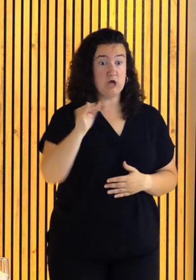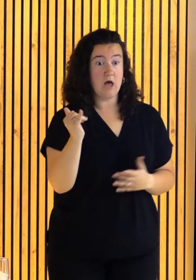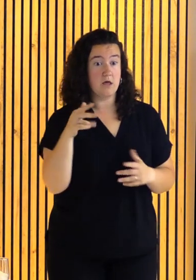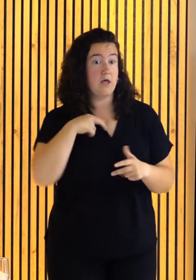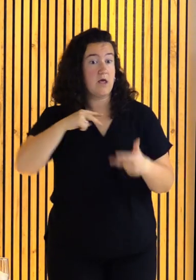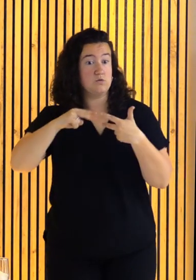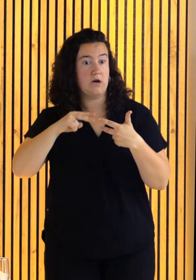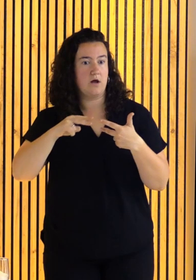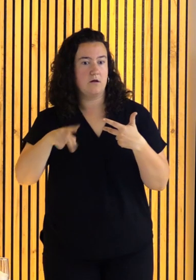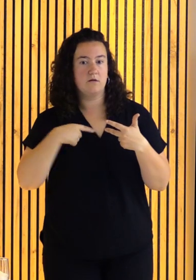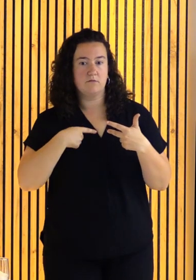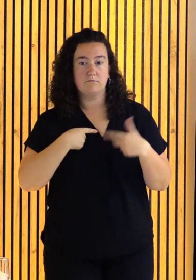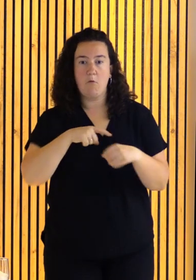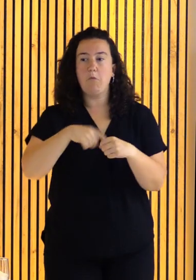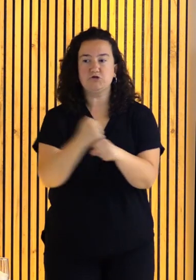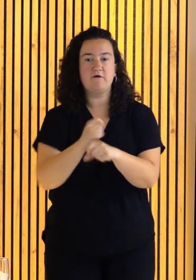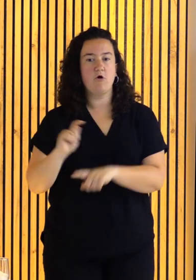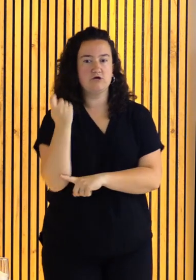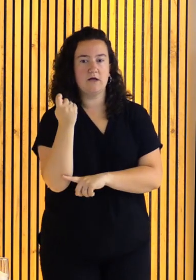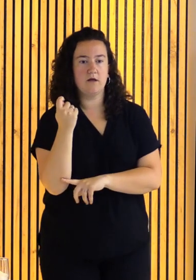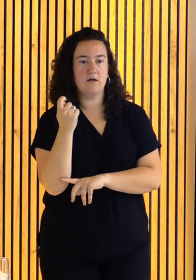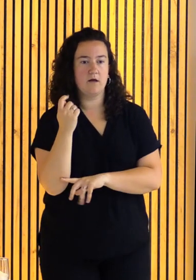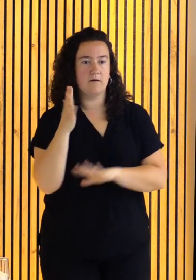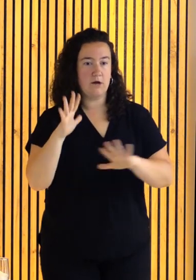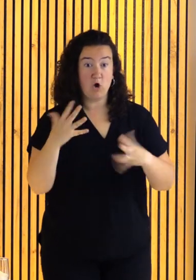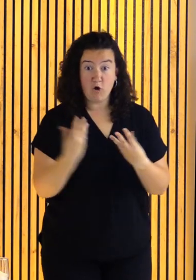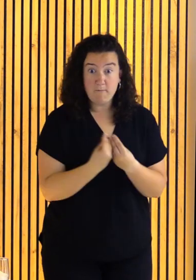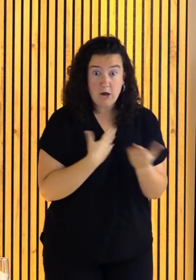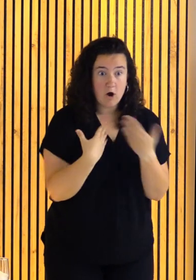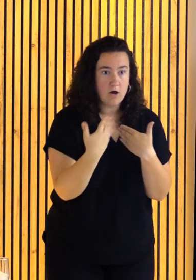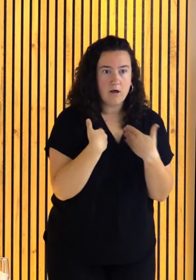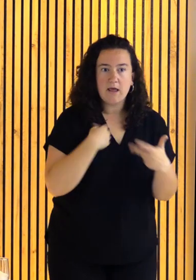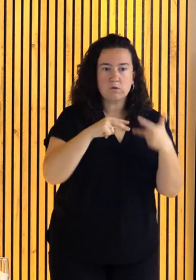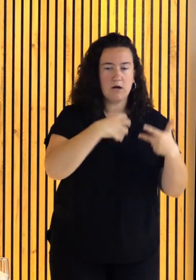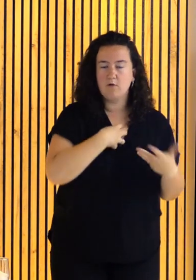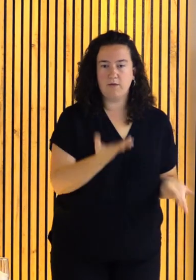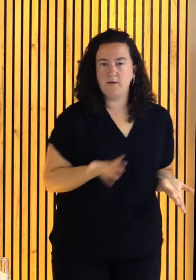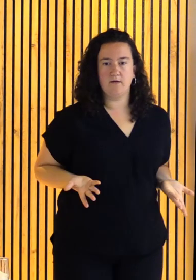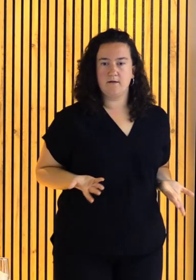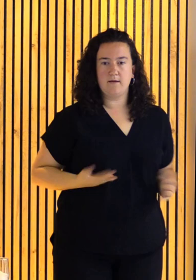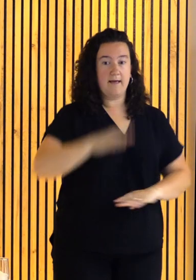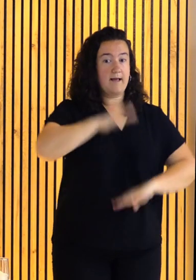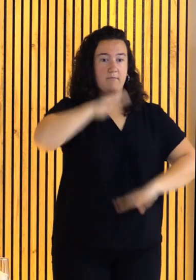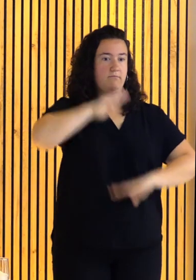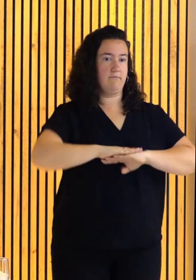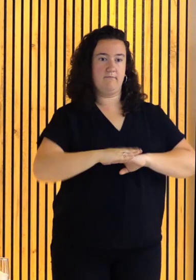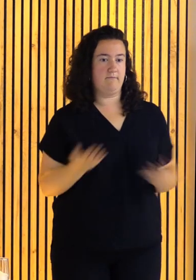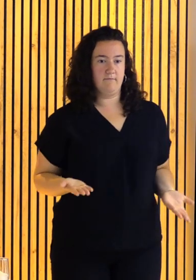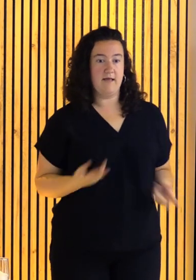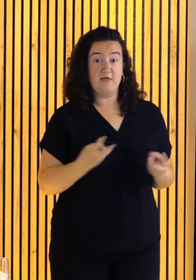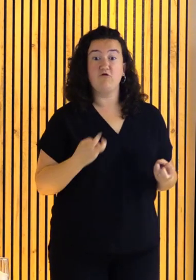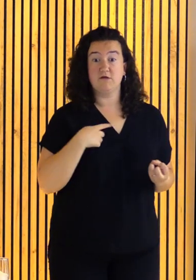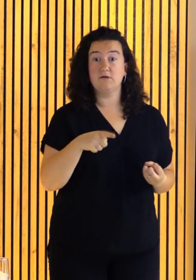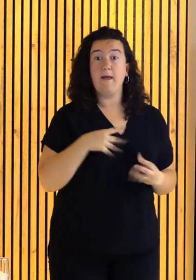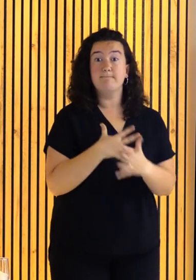nire euskaraz emateko, euskaraz hartatzeko. Orduan, berak lortu du privilegio bat titulu baten bidez,